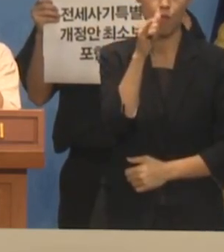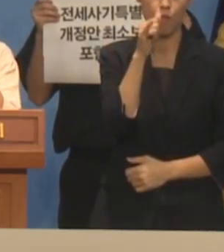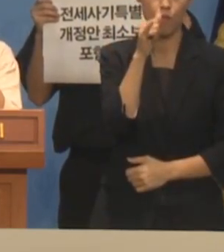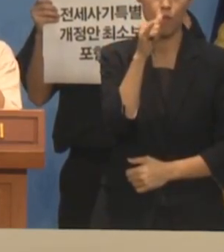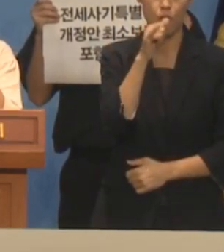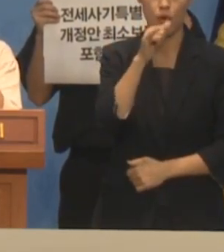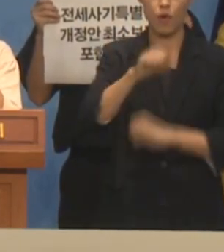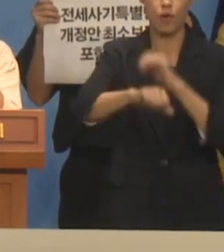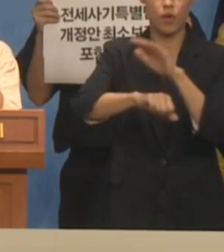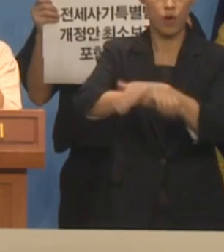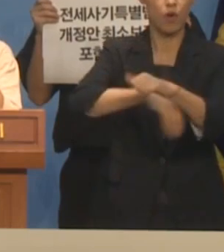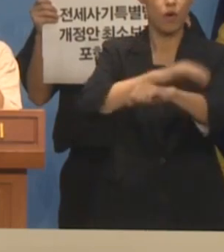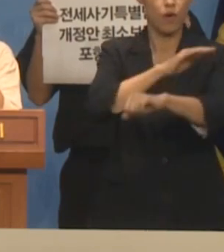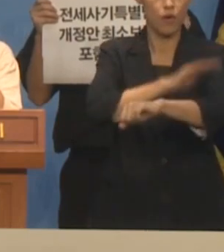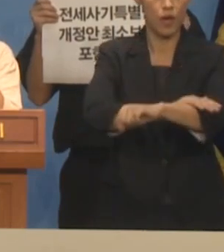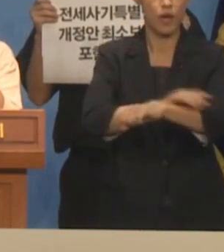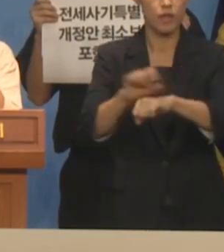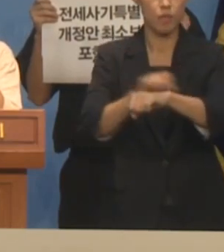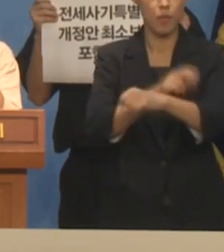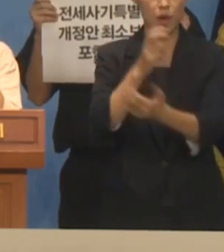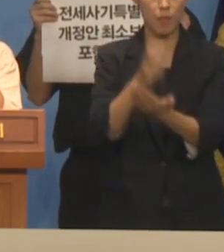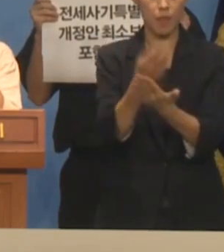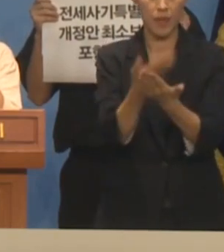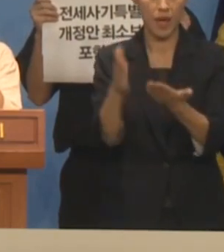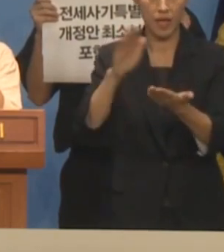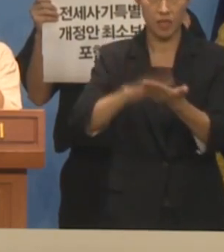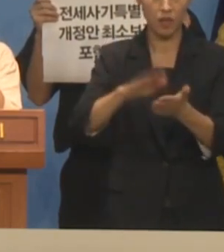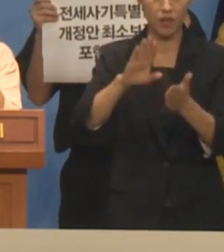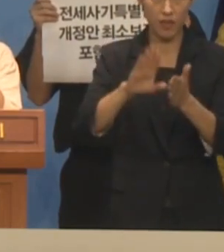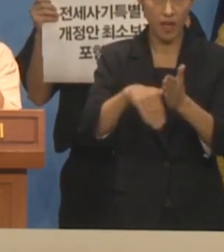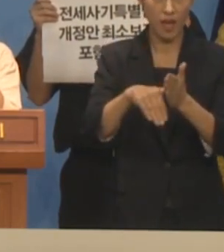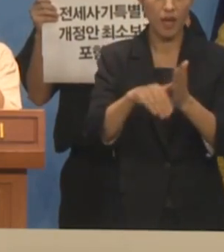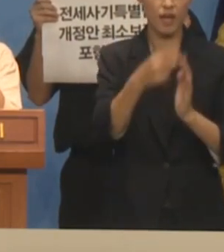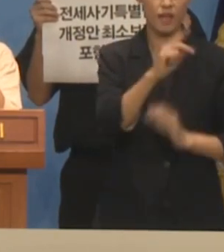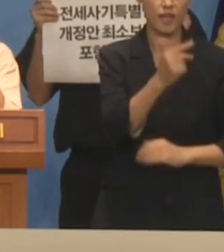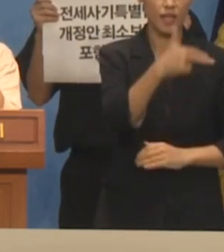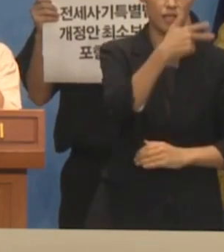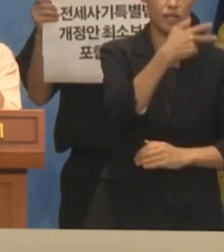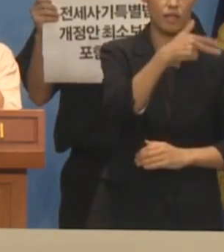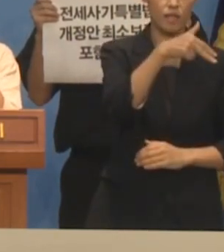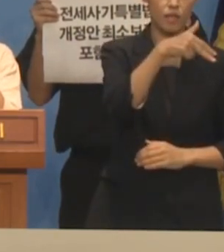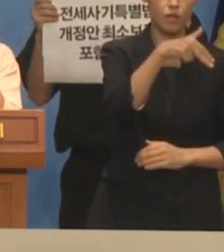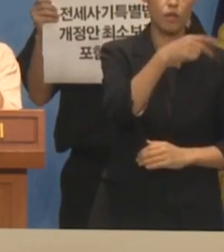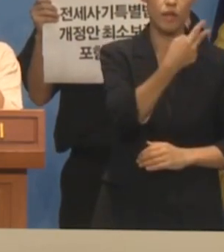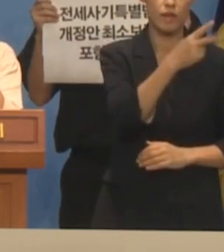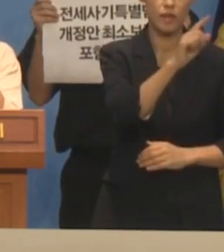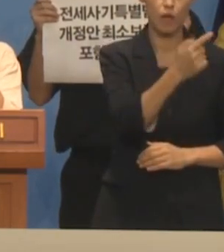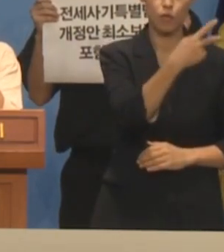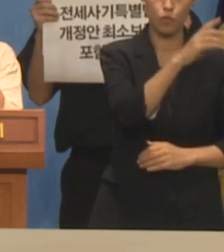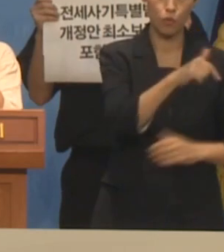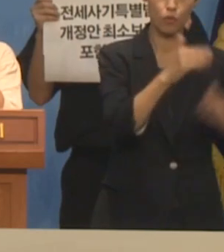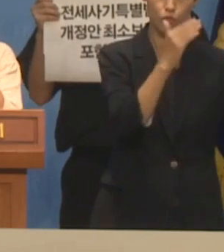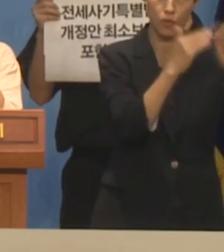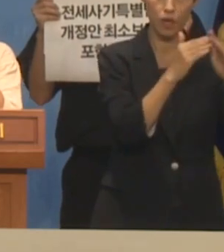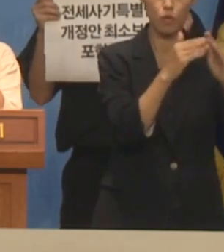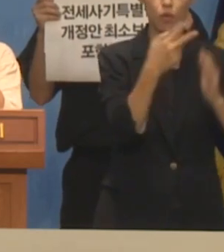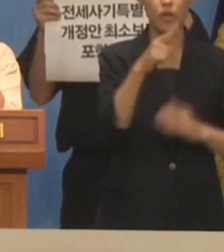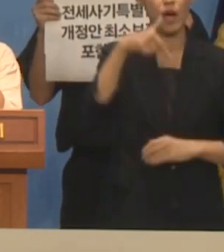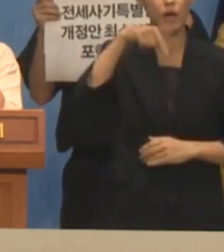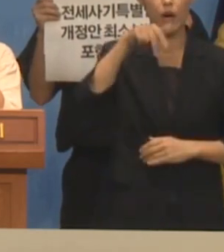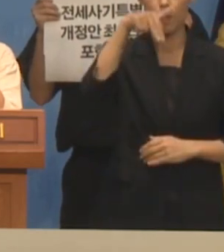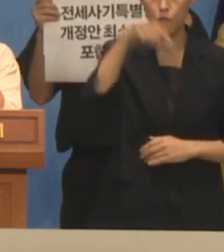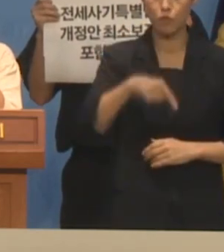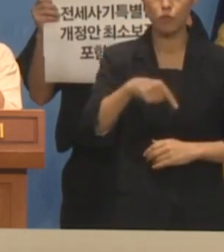여야 특별법 개정안 논의에서 다중주택과 다가구 피해자분들의 요구사항이 충분히